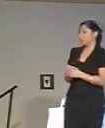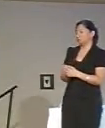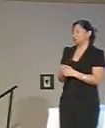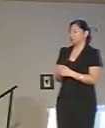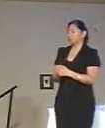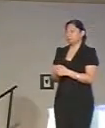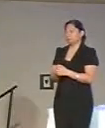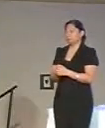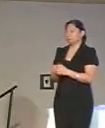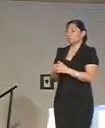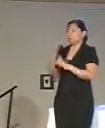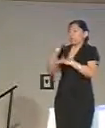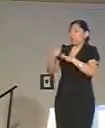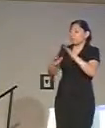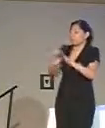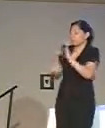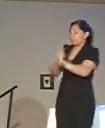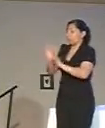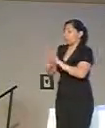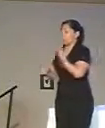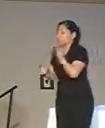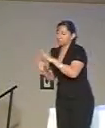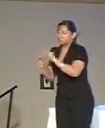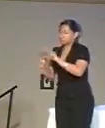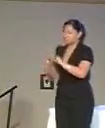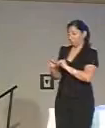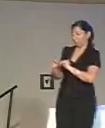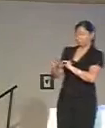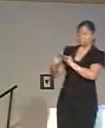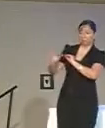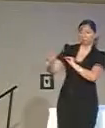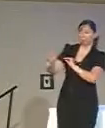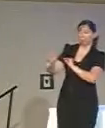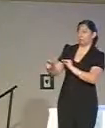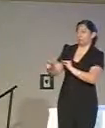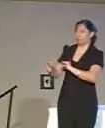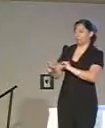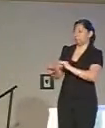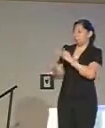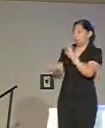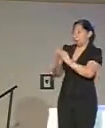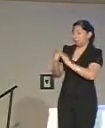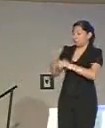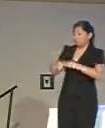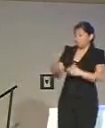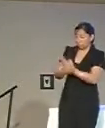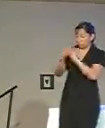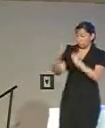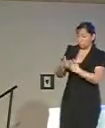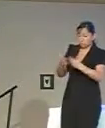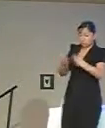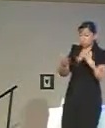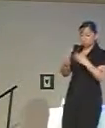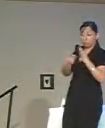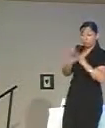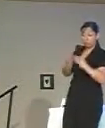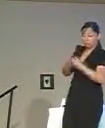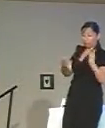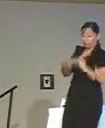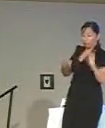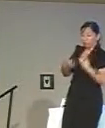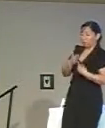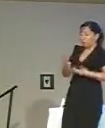muchas veces ni la una ni la otra. Tenemos mayor prematurez y tenemos